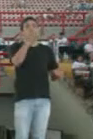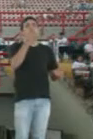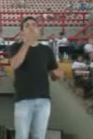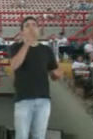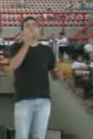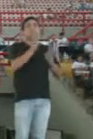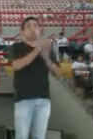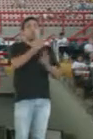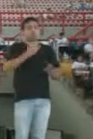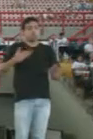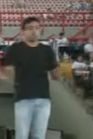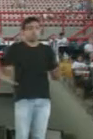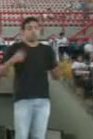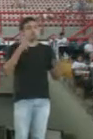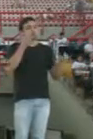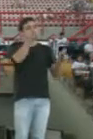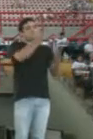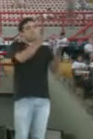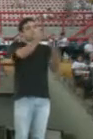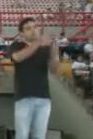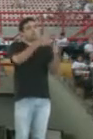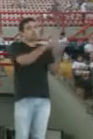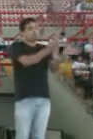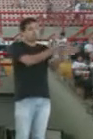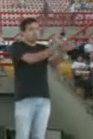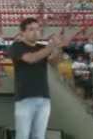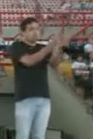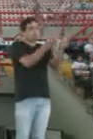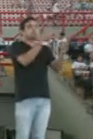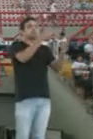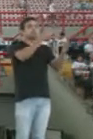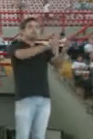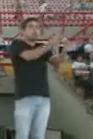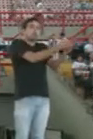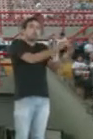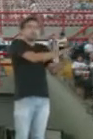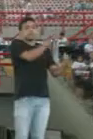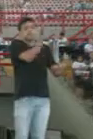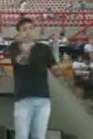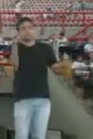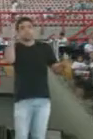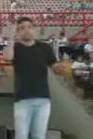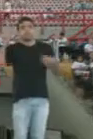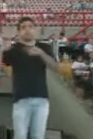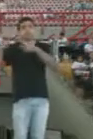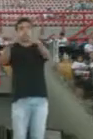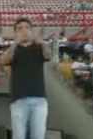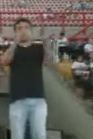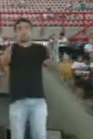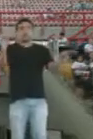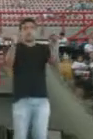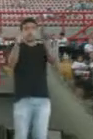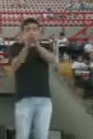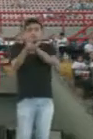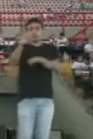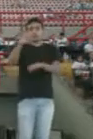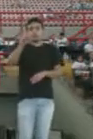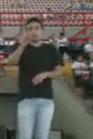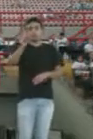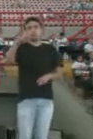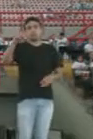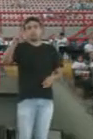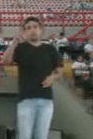O governo pagou passagem para os pobres do Nordeste irem para São Paulo trabalhar. Mas quando chegava em